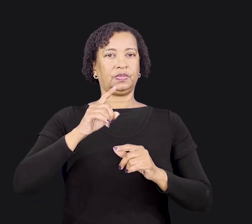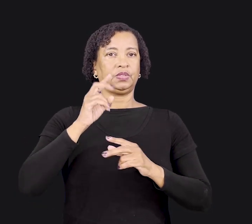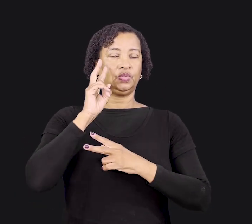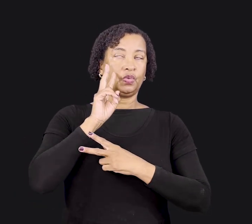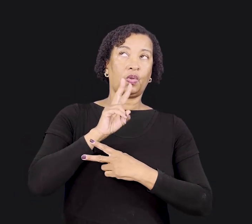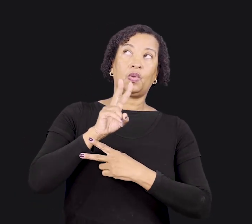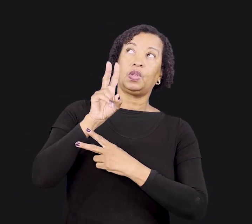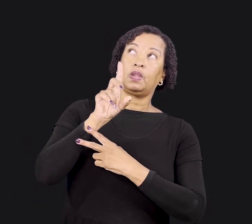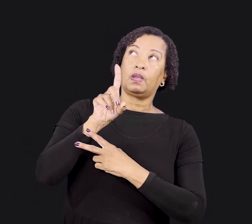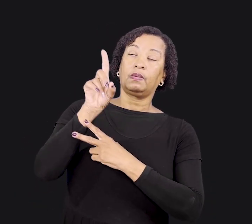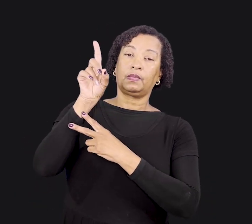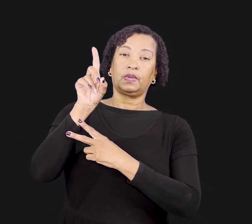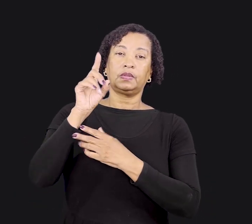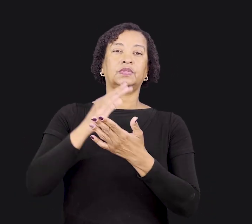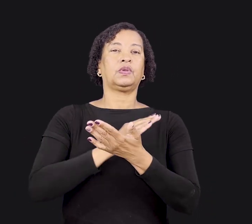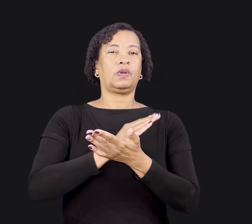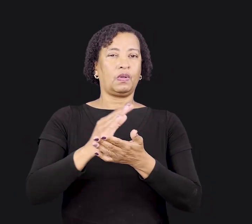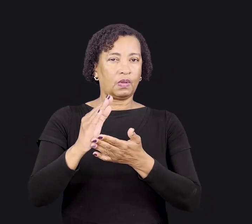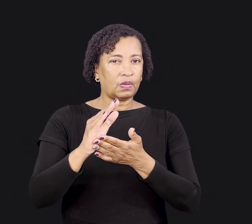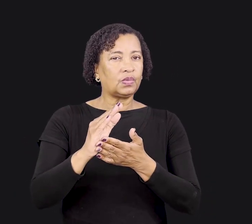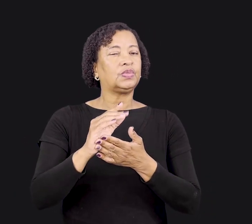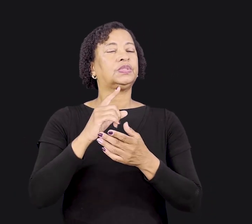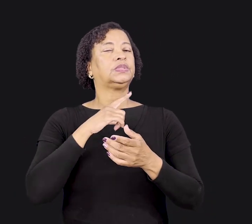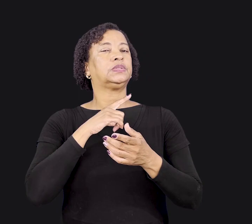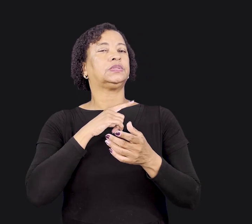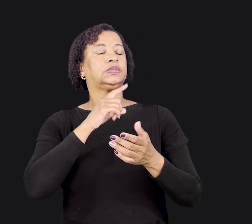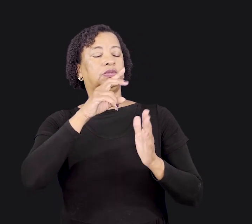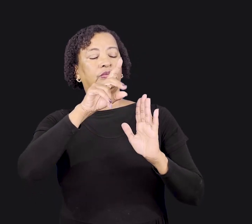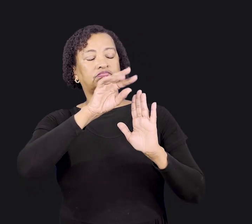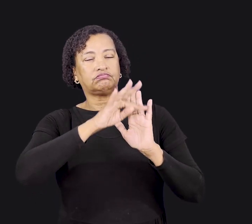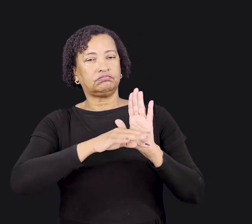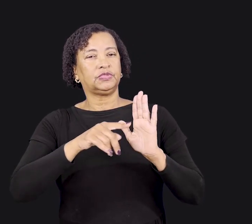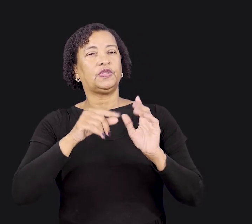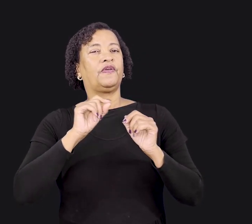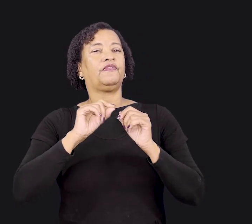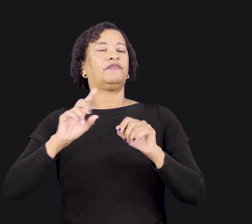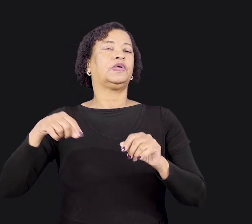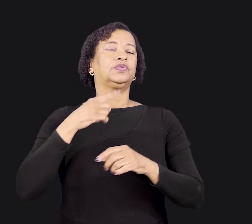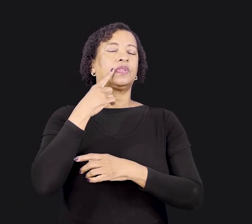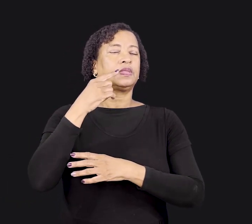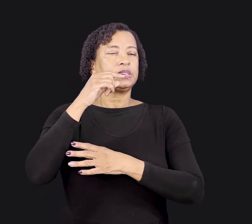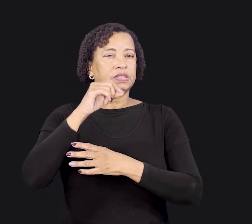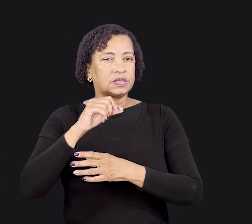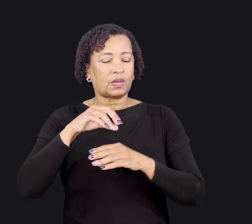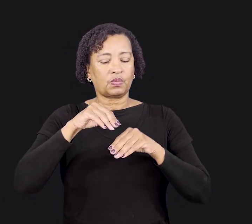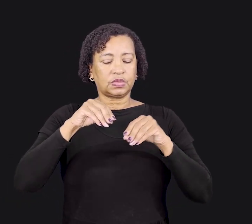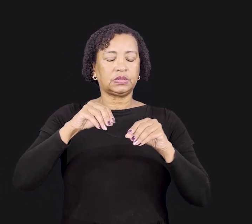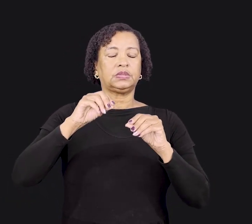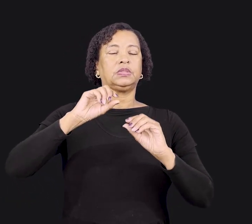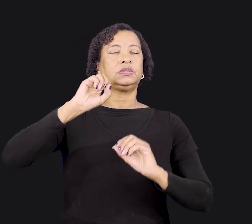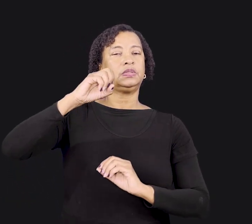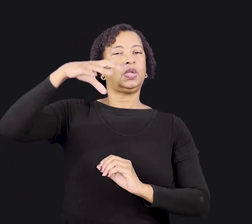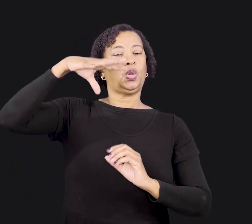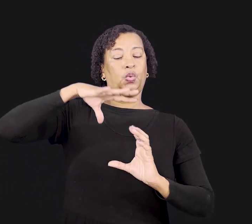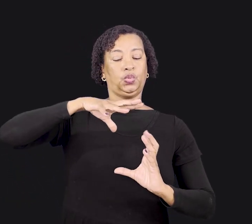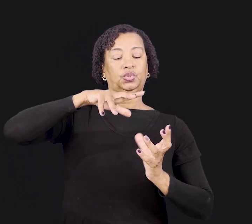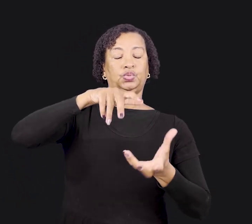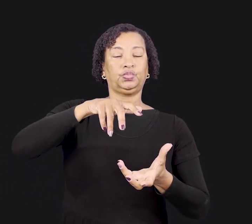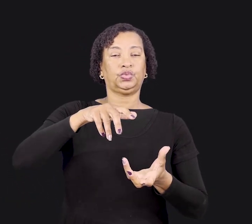o alto. Há algumas lições espirituais que nos tornam sal da terra e luz do mundo. Chamei-as de